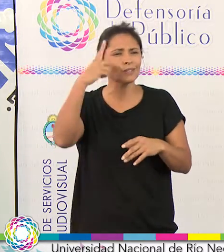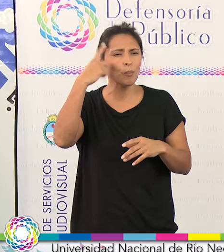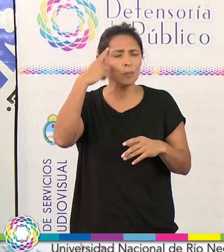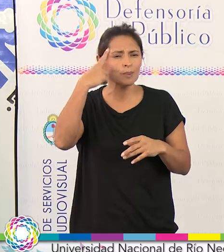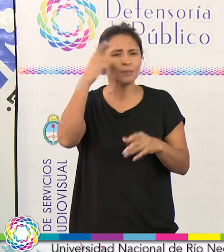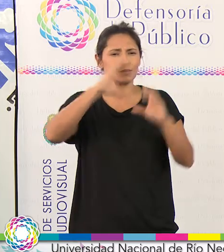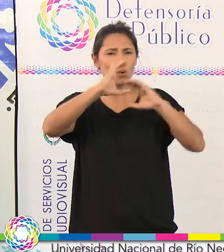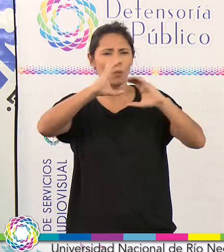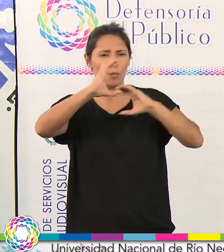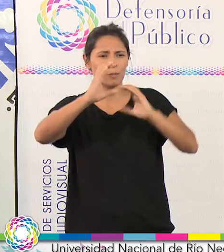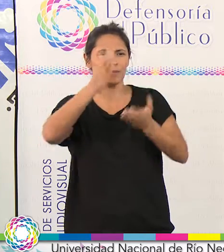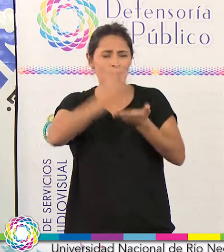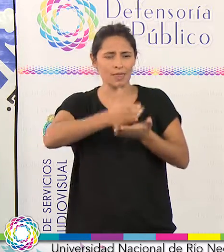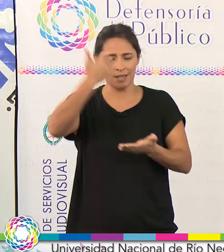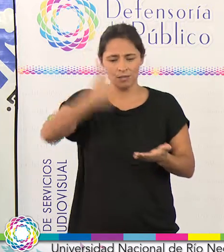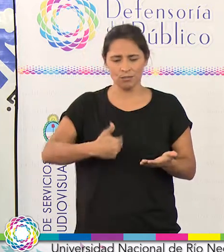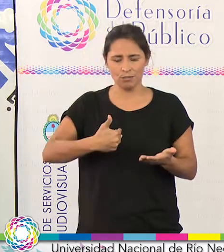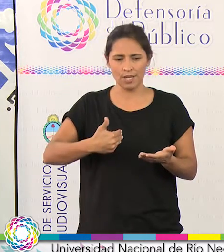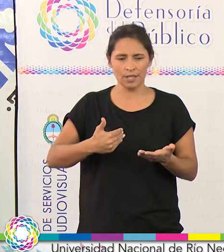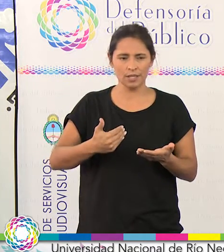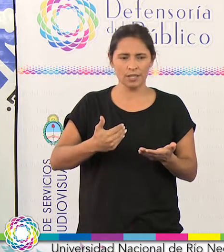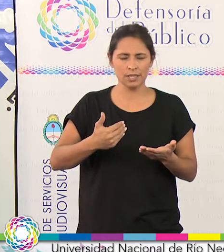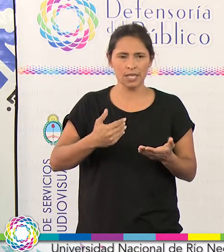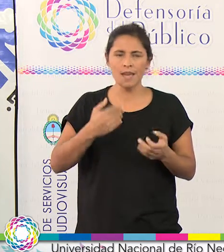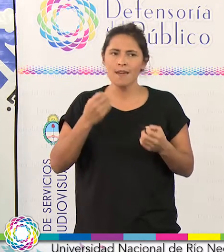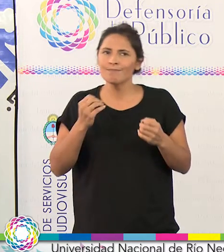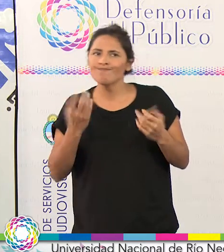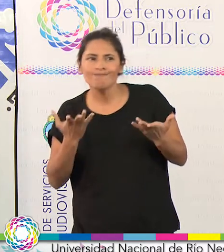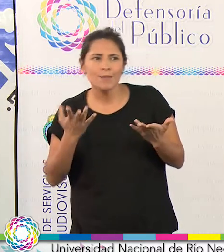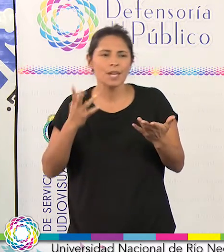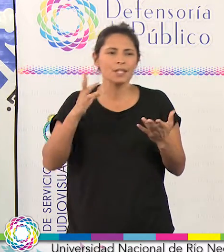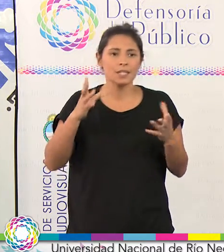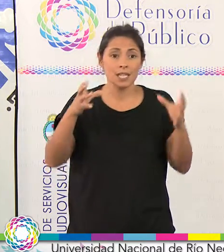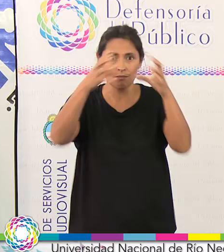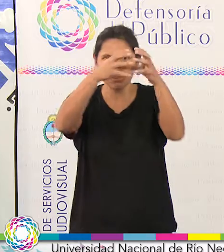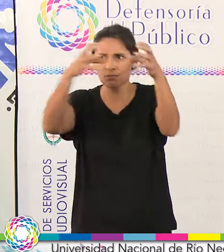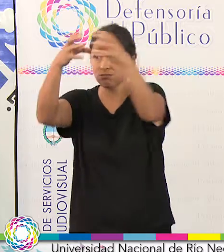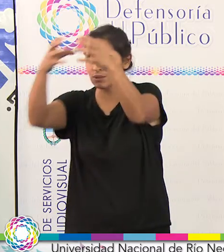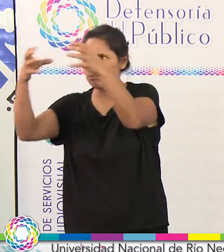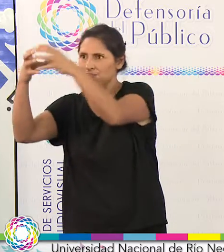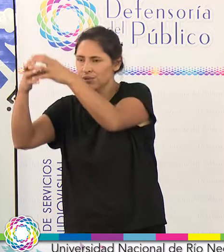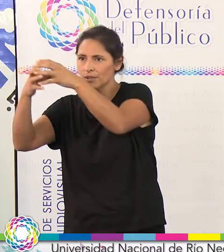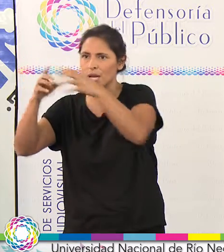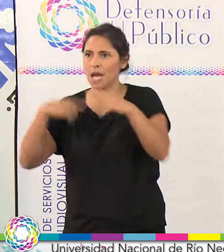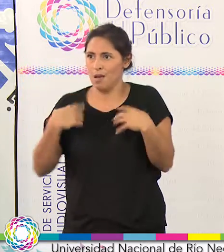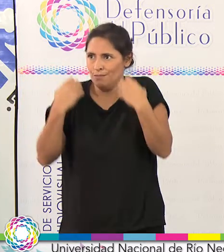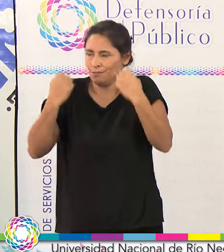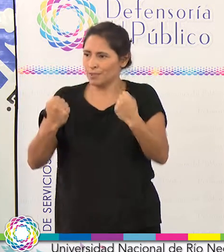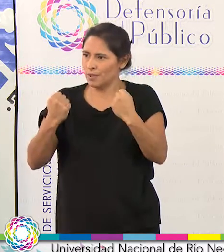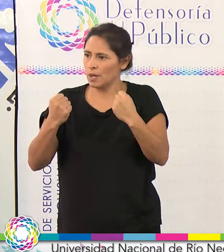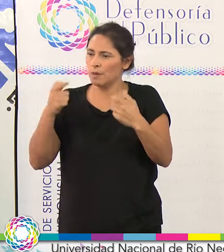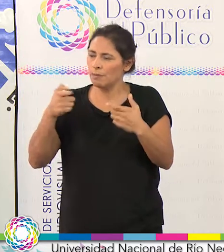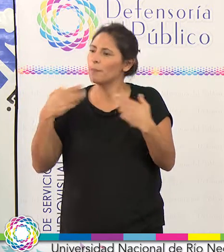humano, lo que tenemos que hacer es ver la forma de poder empoderar a esos colectivos que les va a costar más ejercer su derecho para que lo